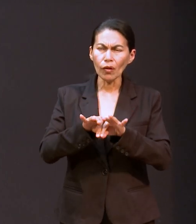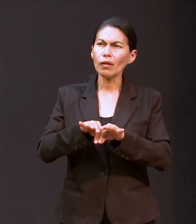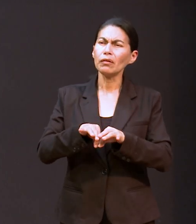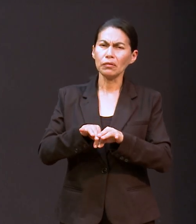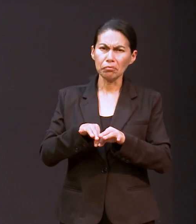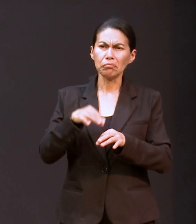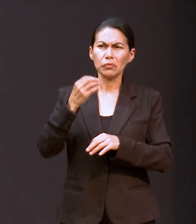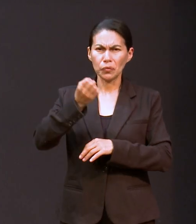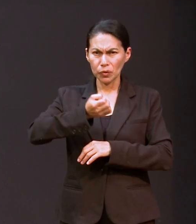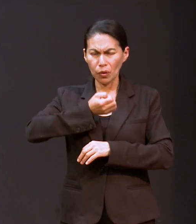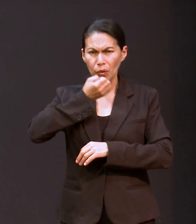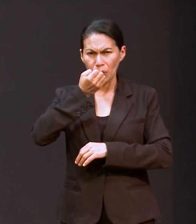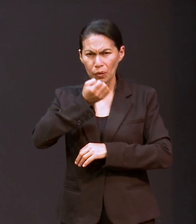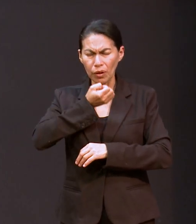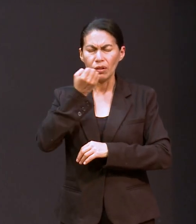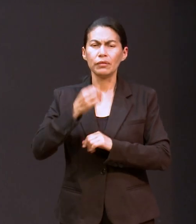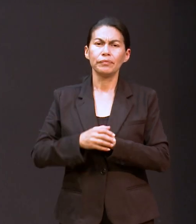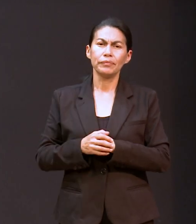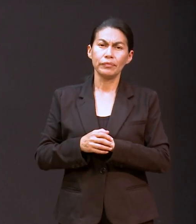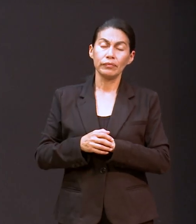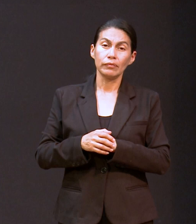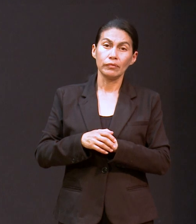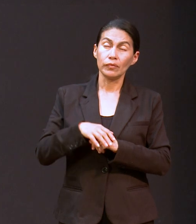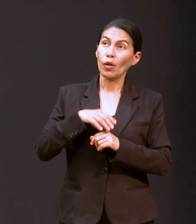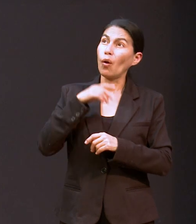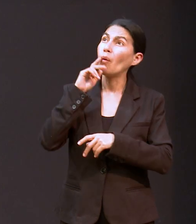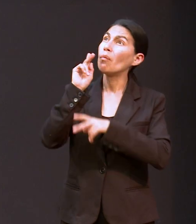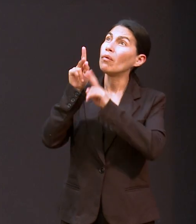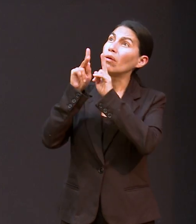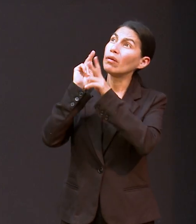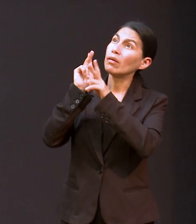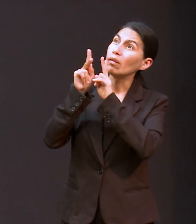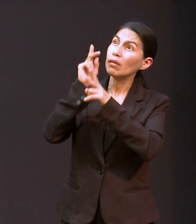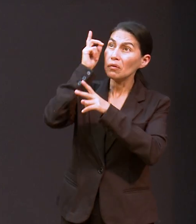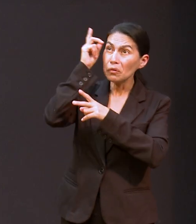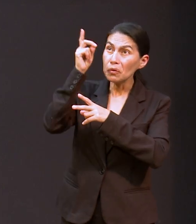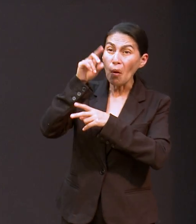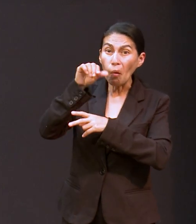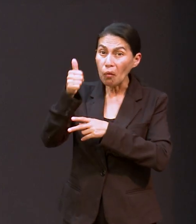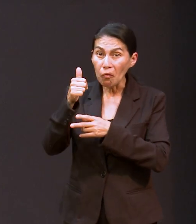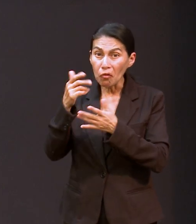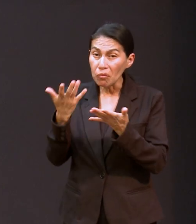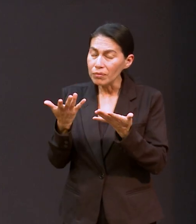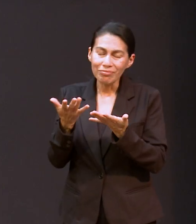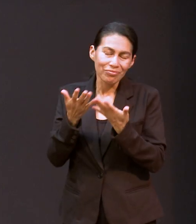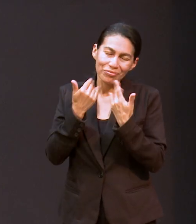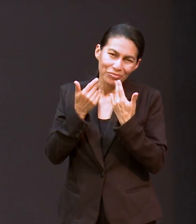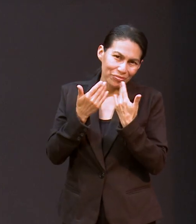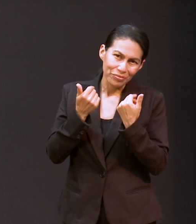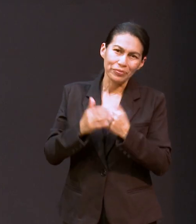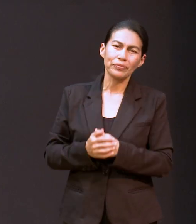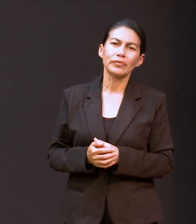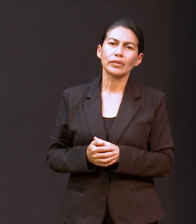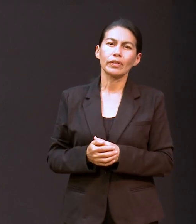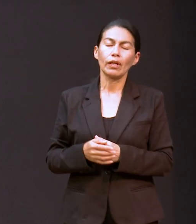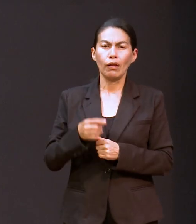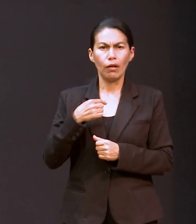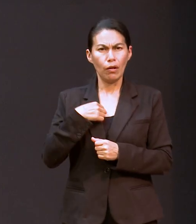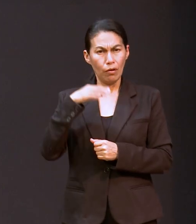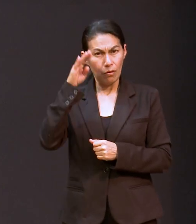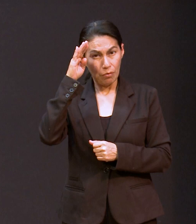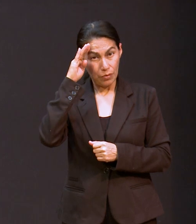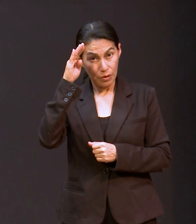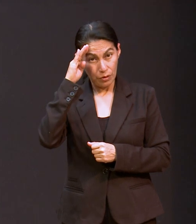es algo al cual es esencial no hay otra manera de hablarle pensando para mí